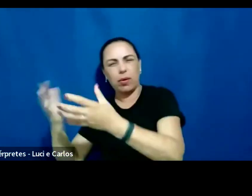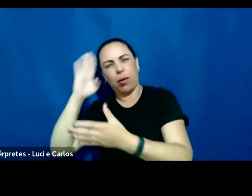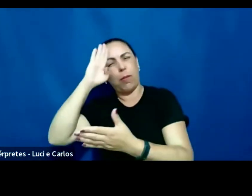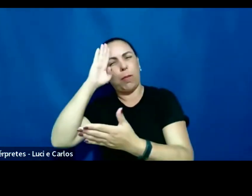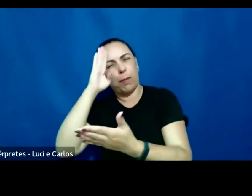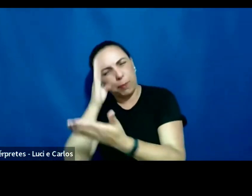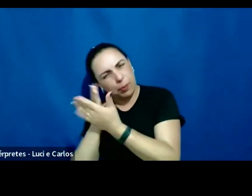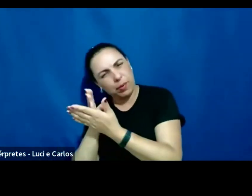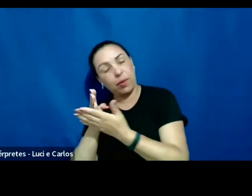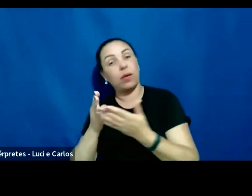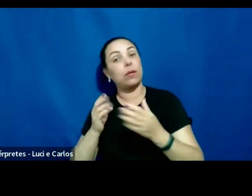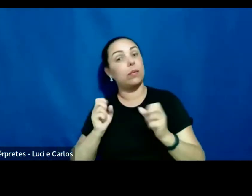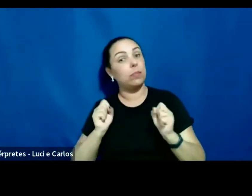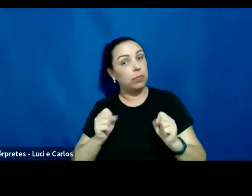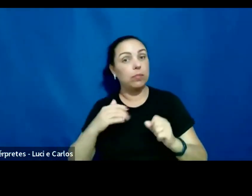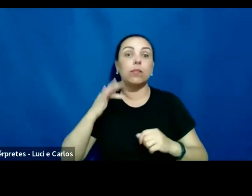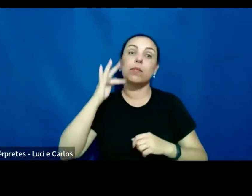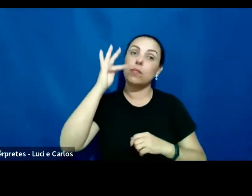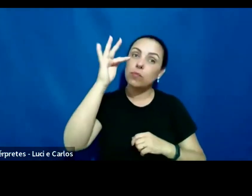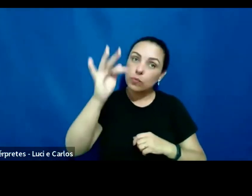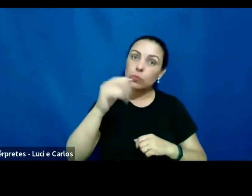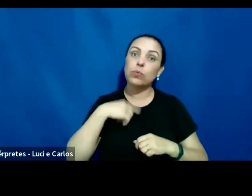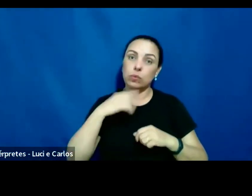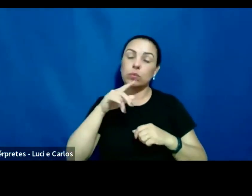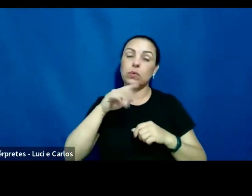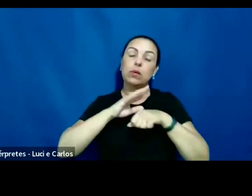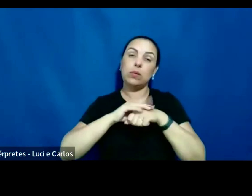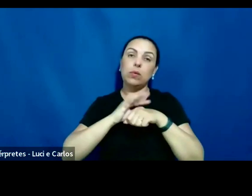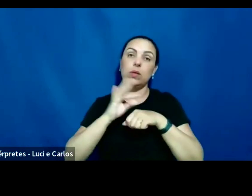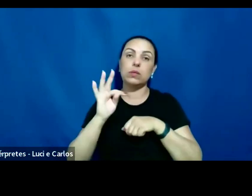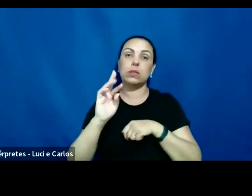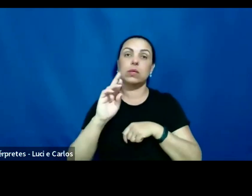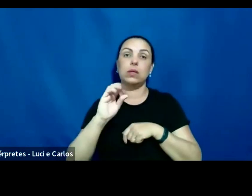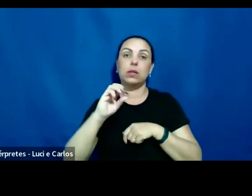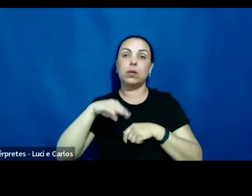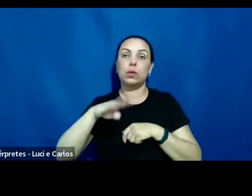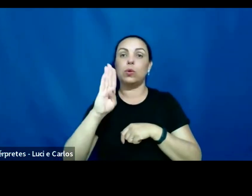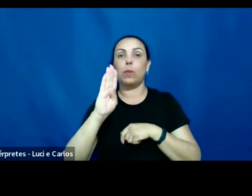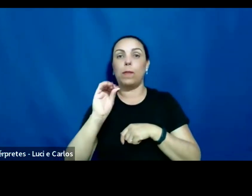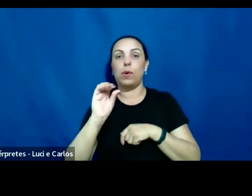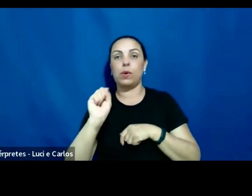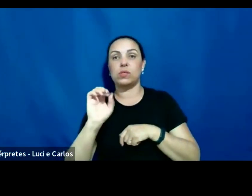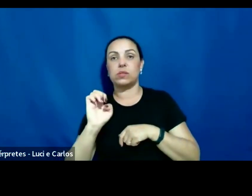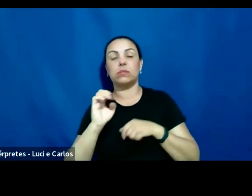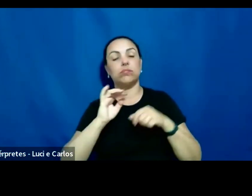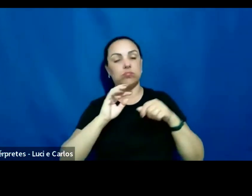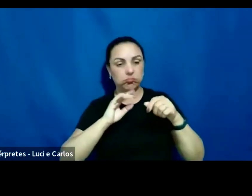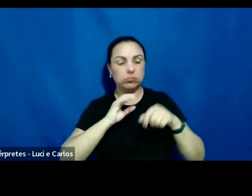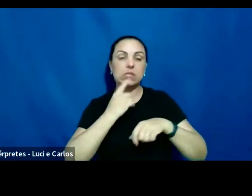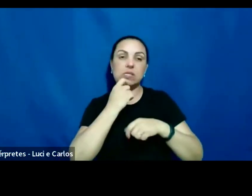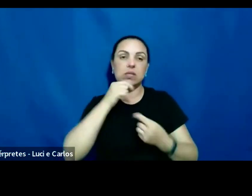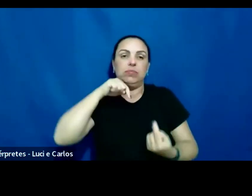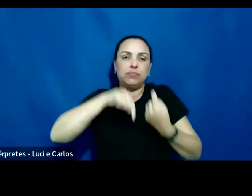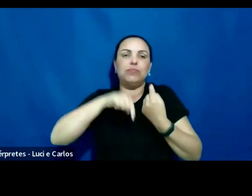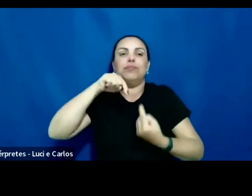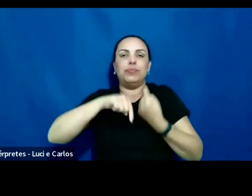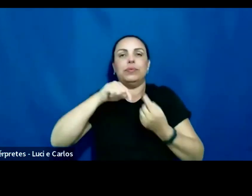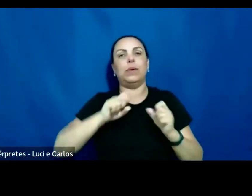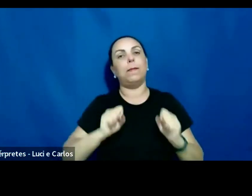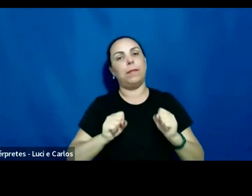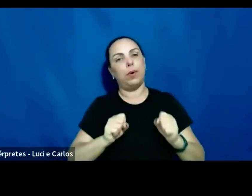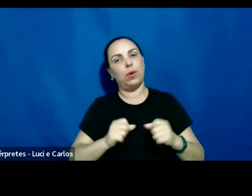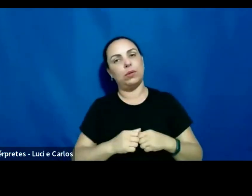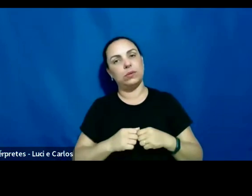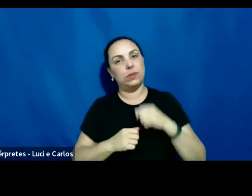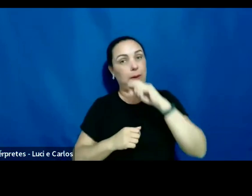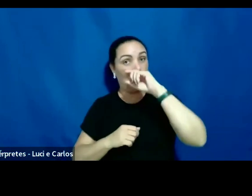é um sinal. Você capotou o carro, sobreviveu, mas você nunca mais foi a mesma pessoa. Porque você